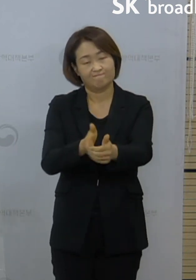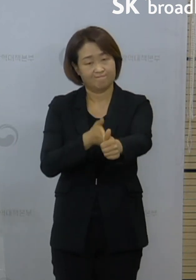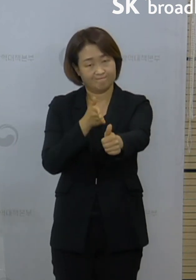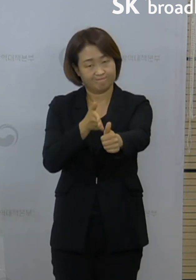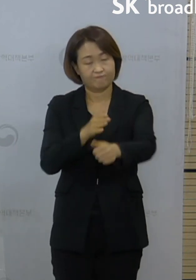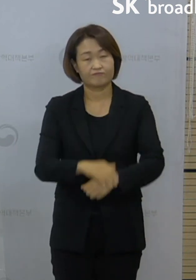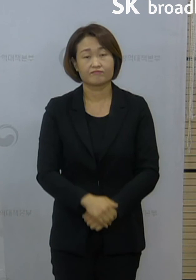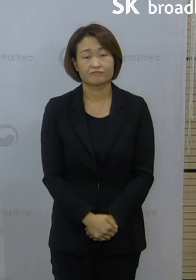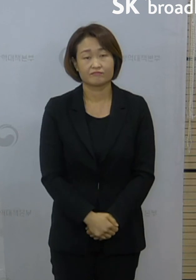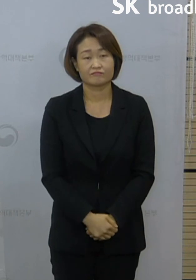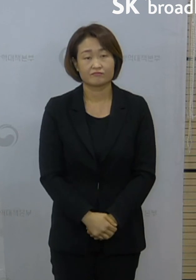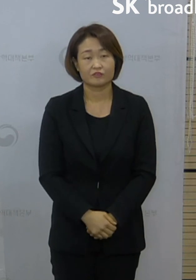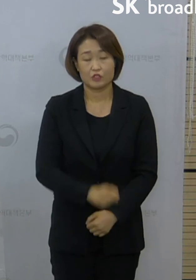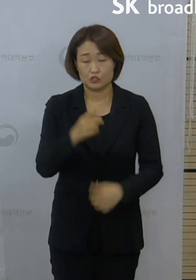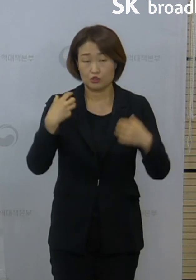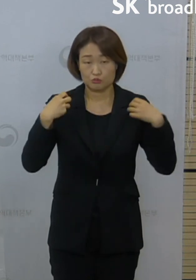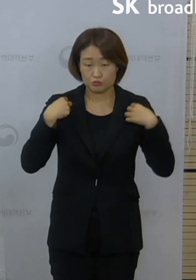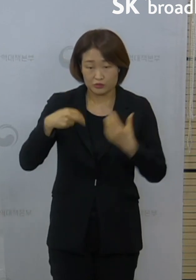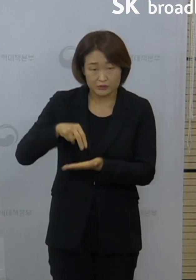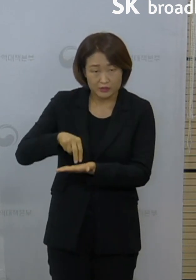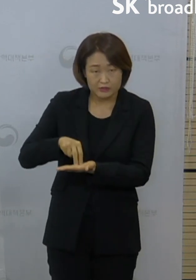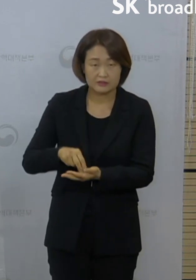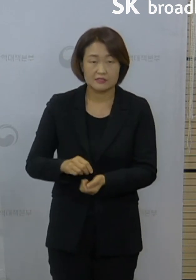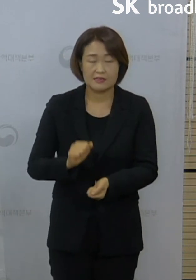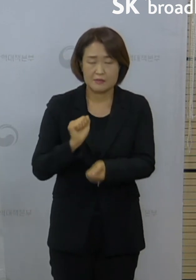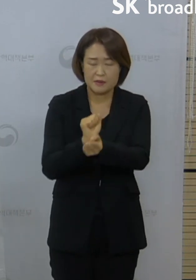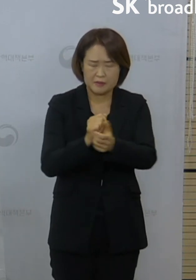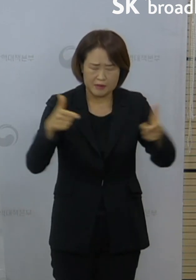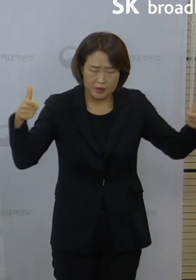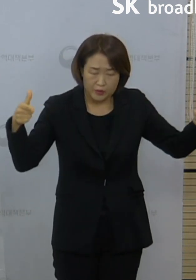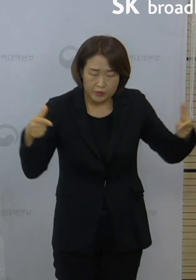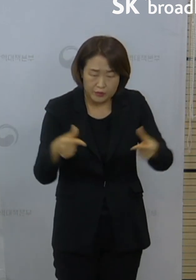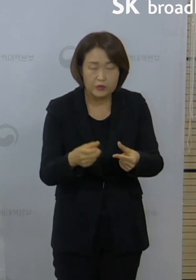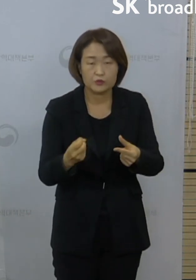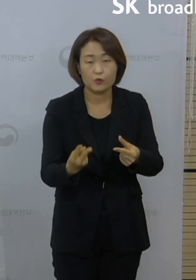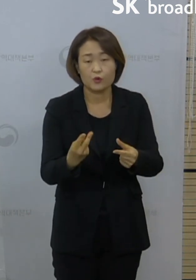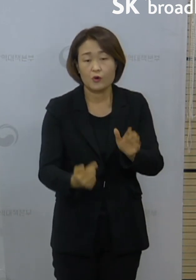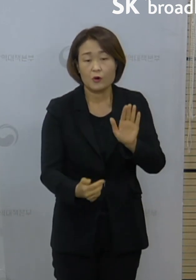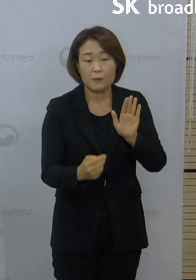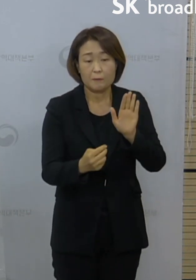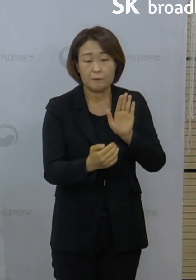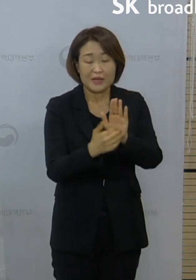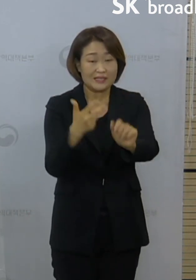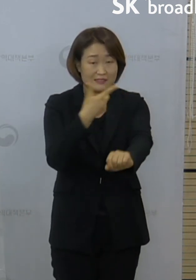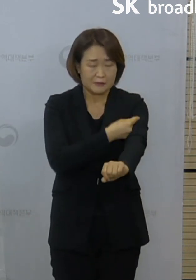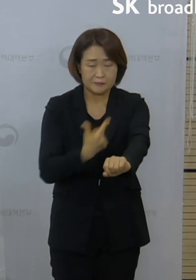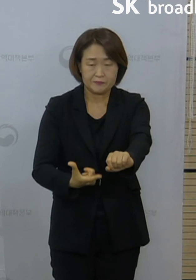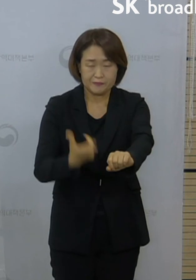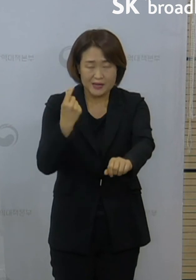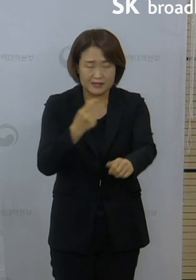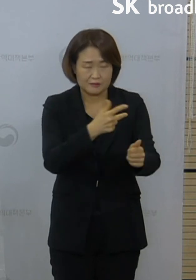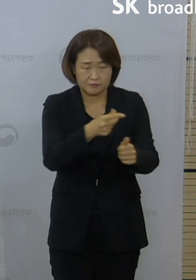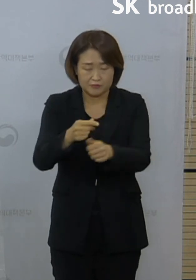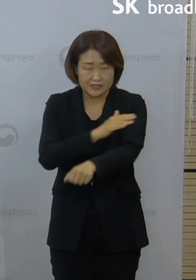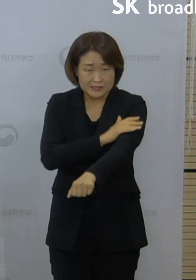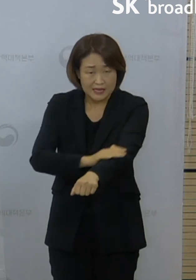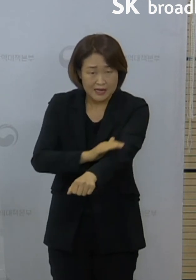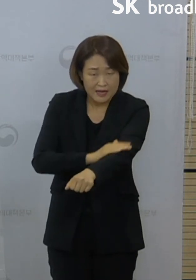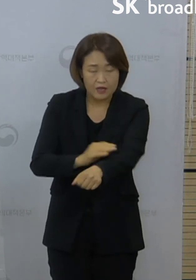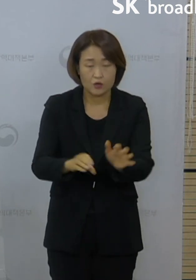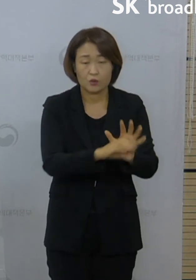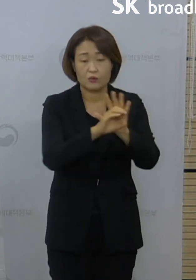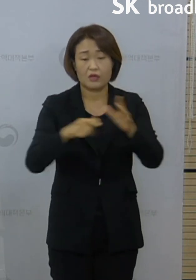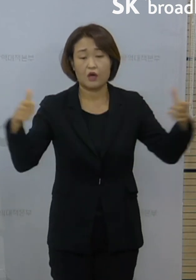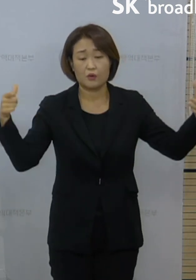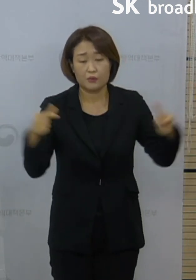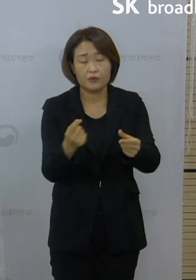방역당국은 환자 발생 수준을 낮추고 백신접종을 신속히 시작하여 코로나 일고 상황을 통제할 수 있도록